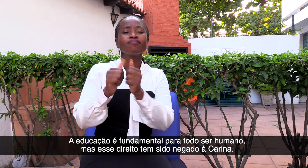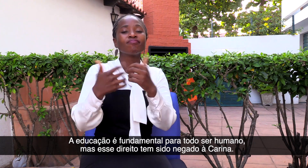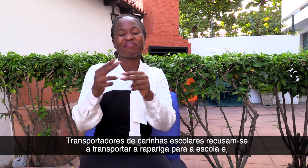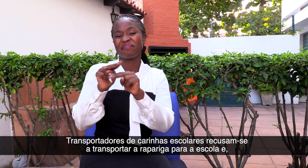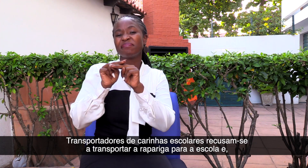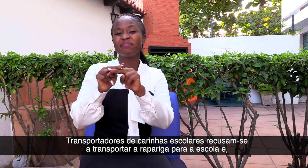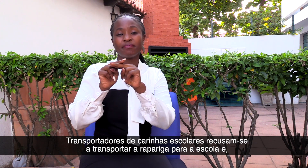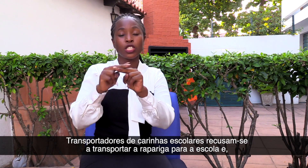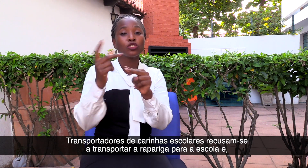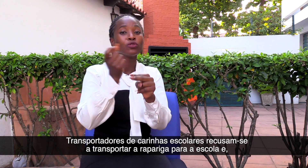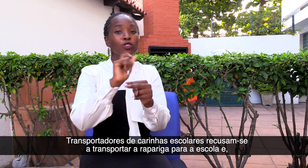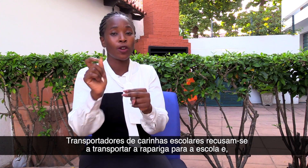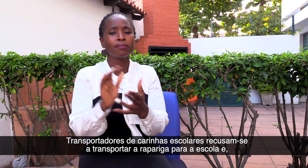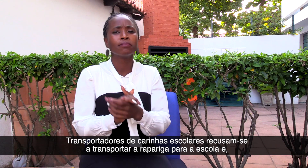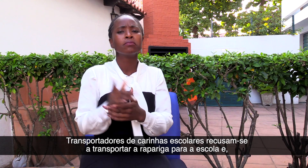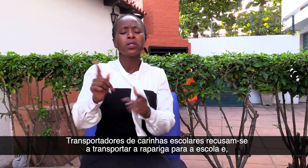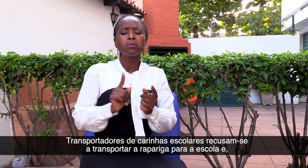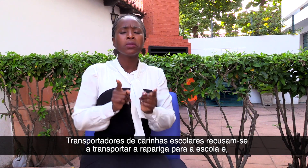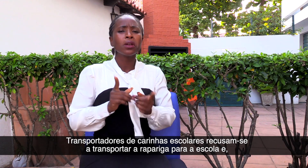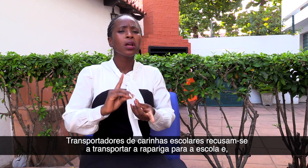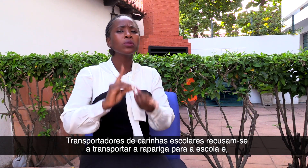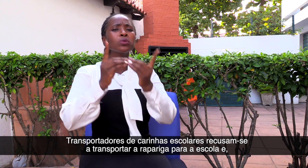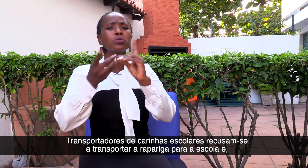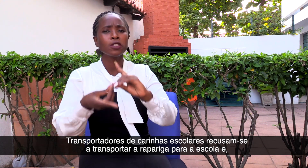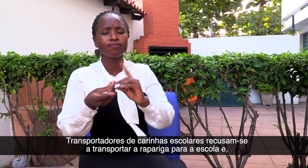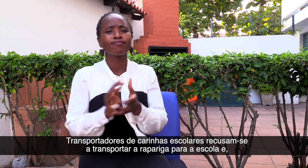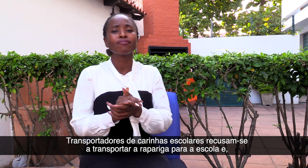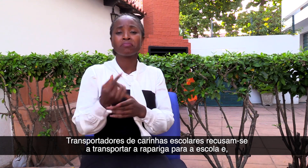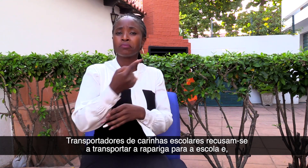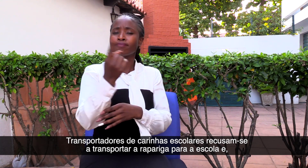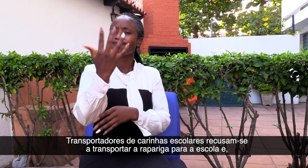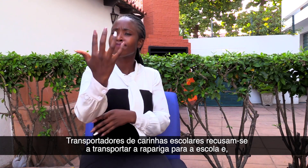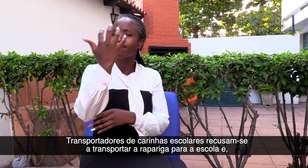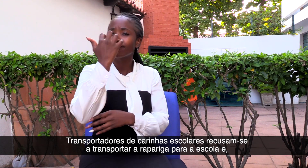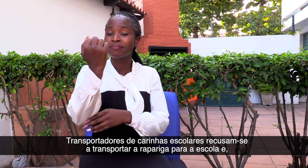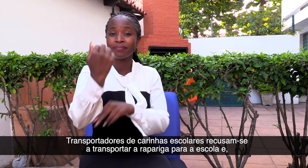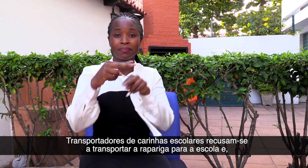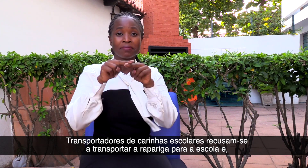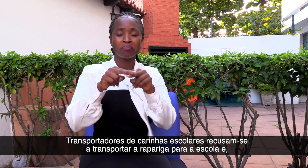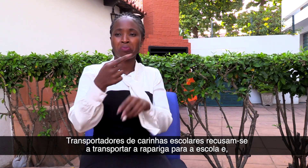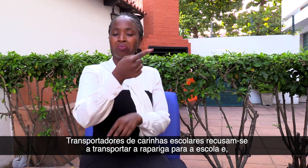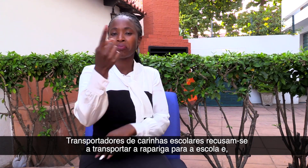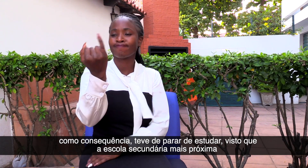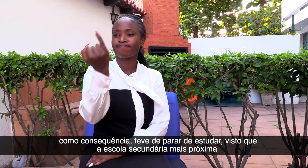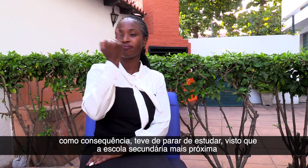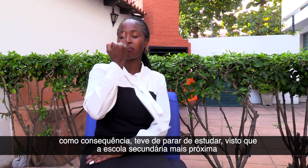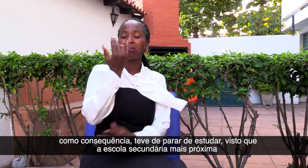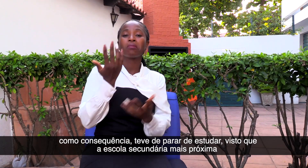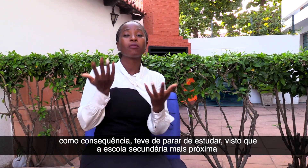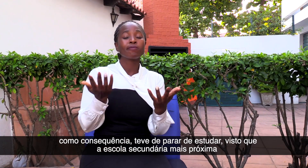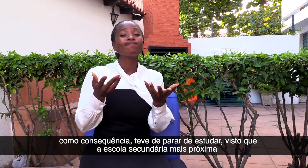Karina. Transportadores de carrinhas escolares recusam-se a transportar a rapariga para a escola e,